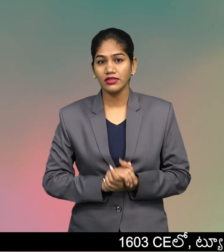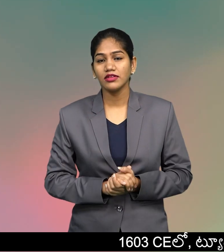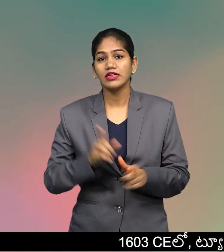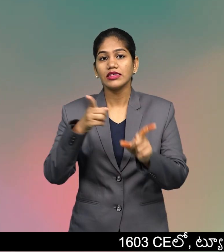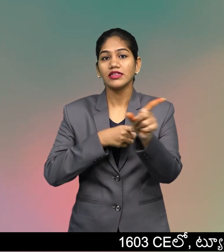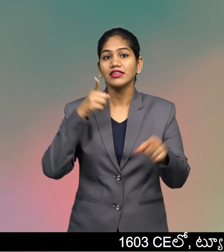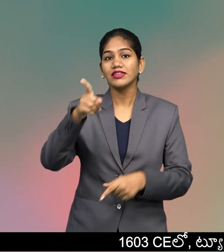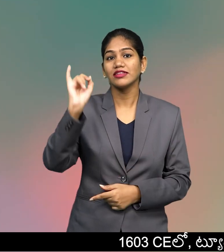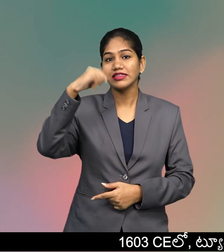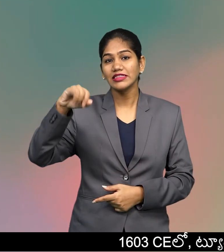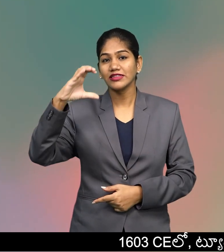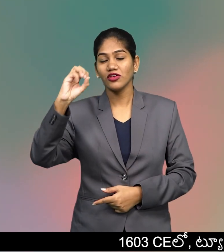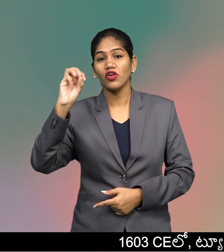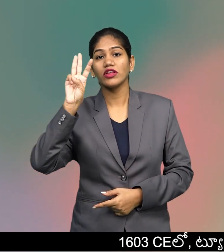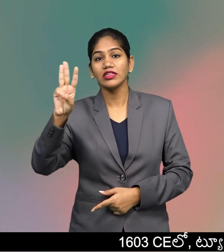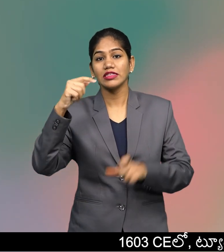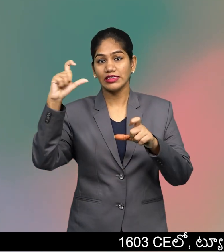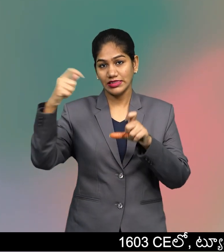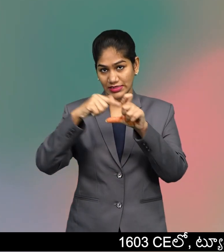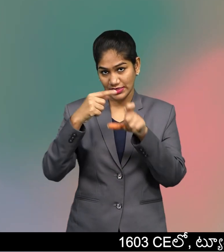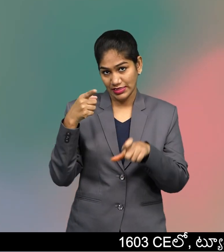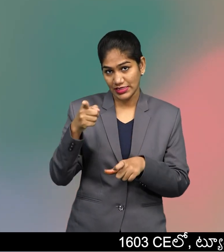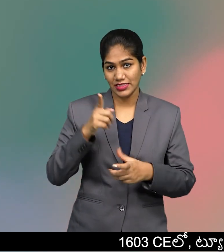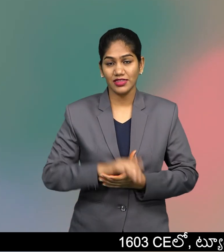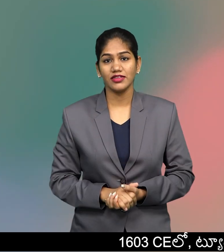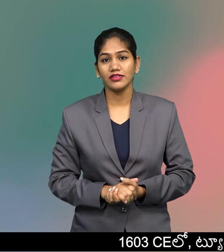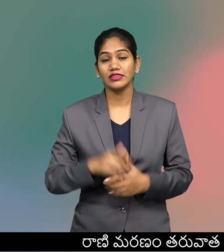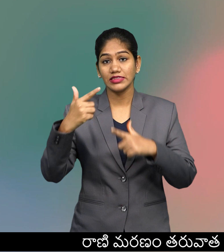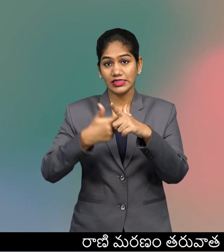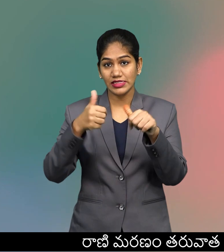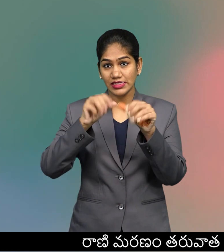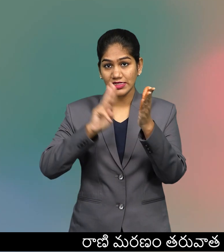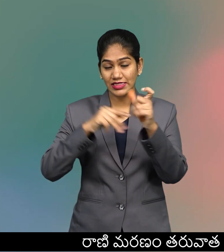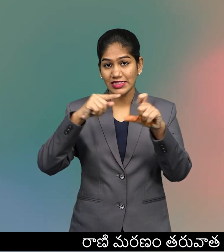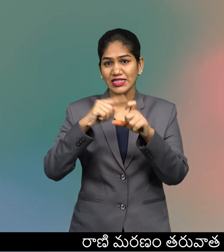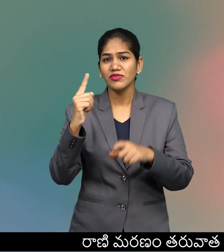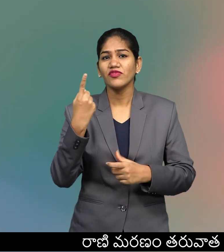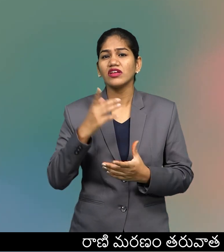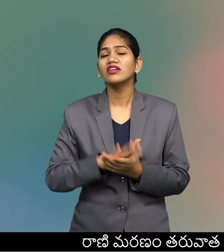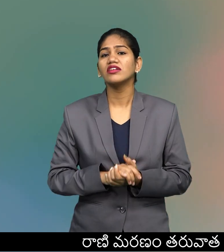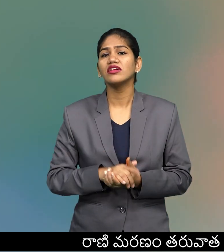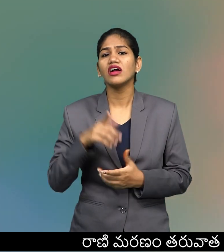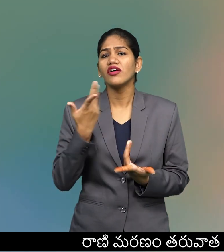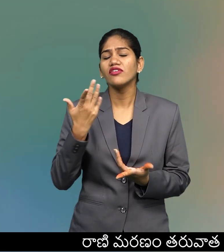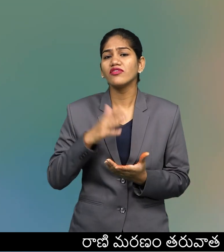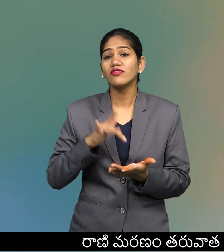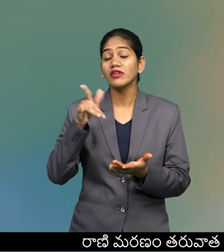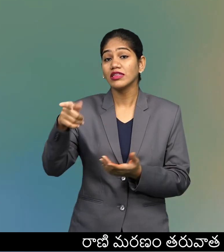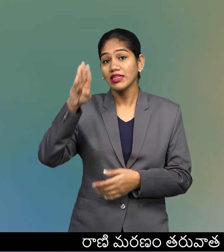1603 సిఈలో ల్యూడర్ రాజవంశం యొక్క చివరి రాణి మరణం తరువాత స్టూవర్ట్ రాజవంశానికి